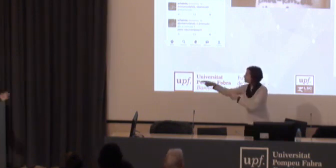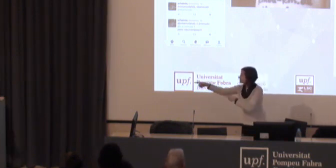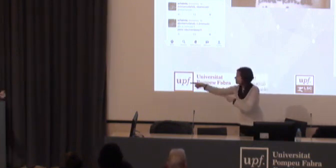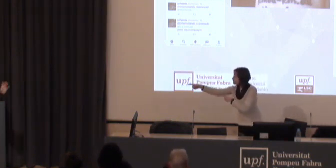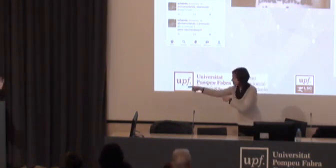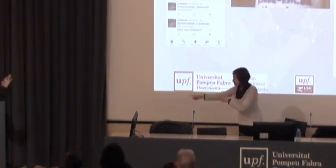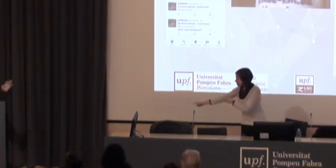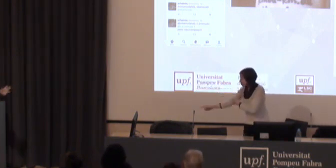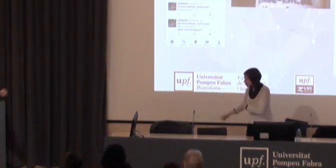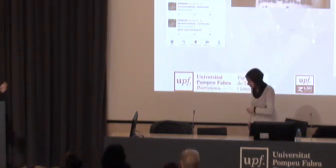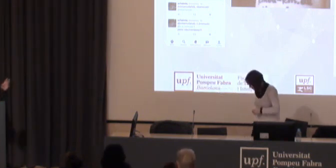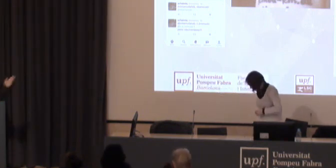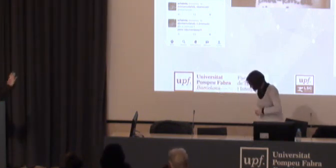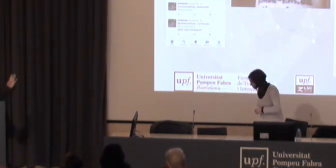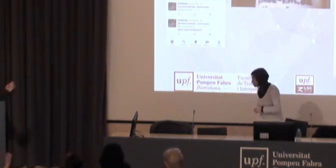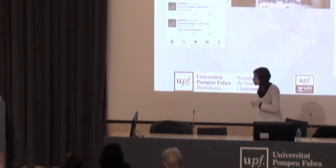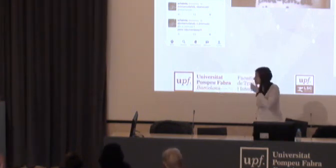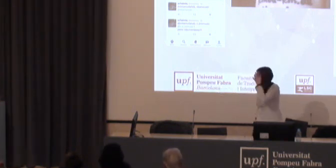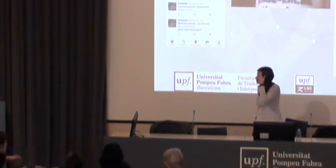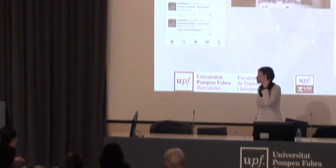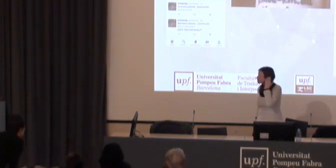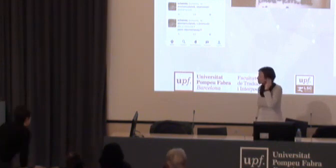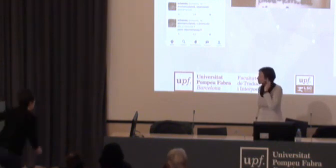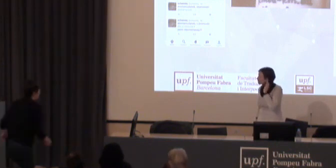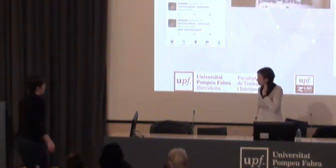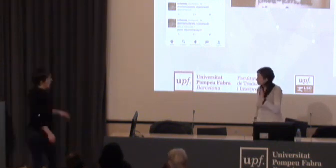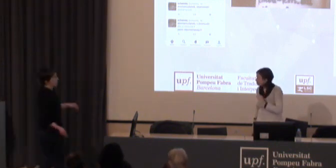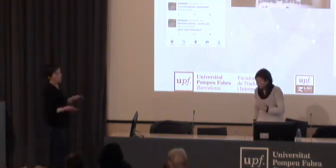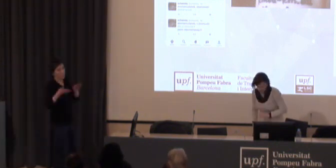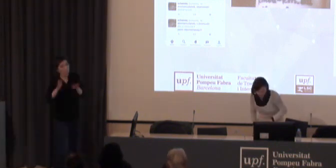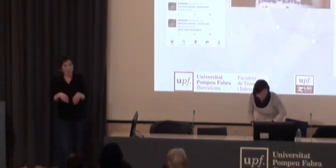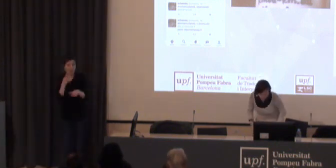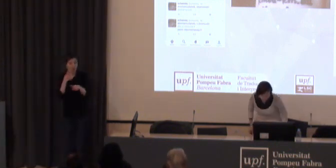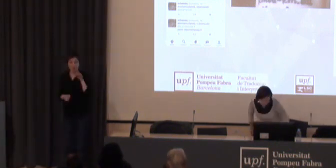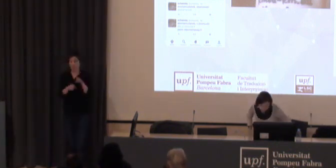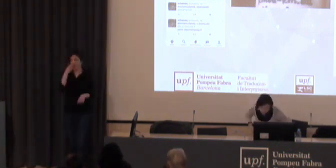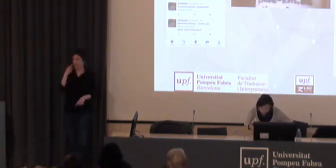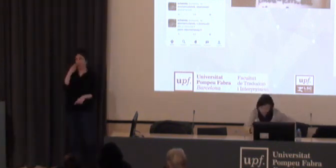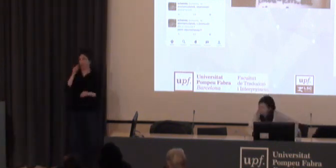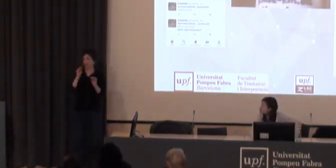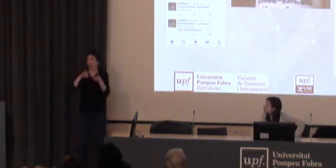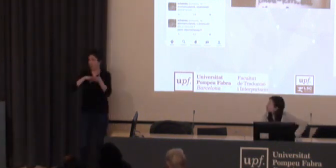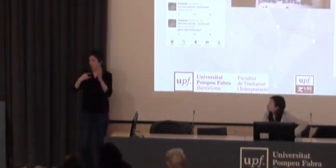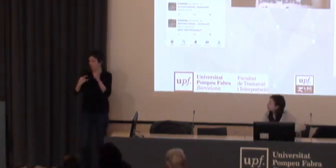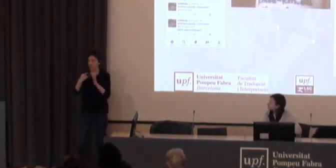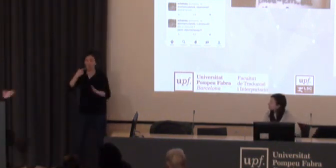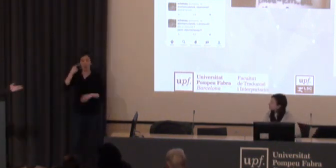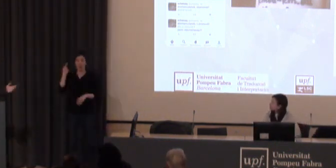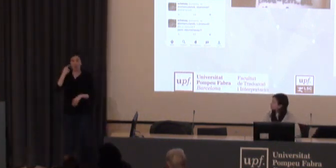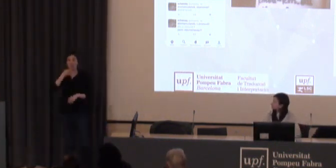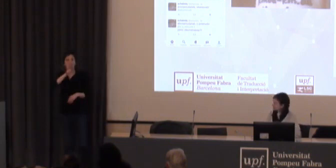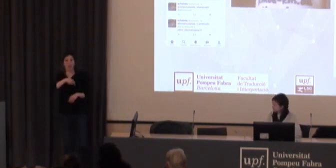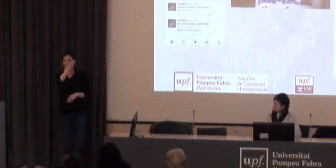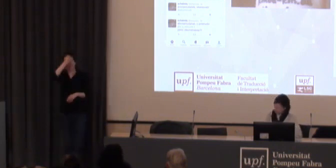es verdad una última cosa interesantísimo el proyecto de de de de de de que no le iba a donar las